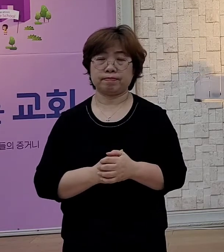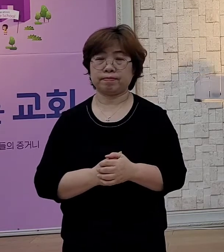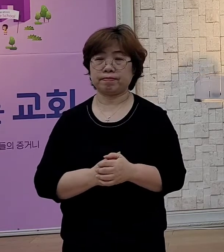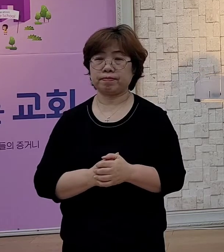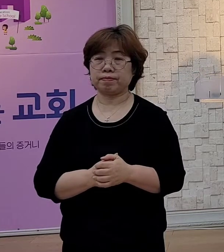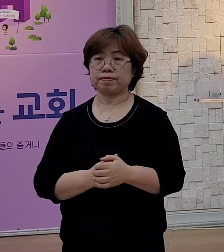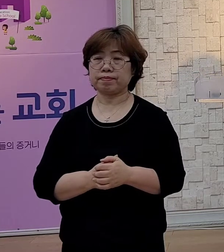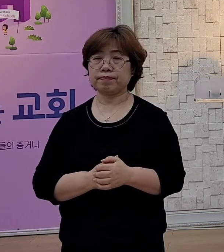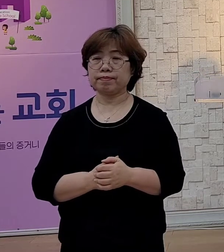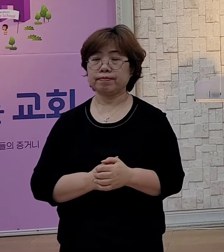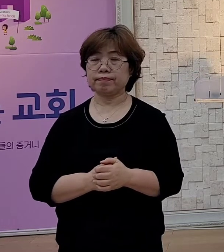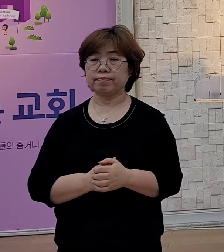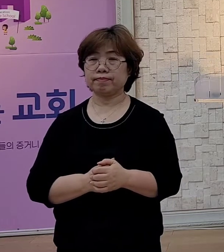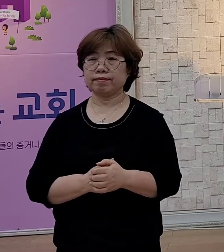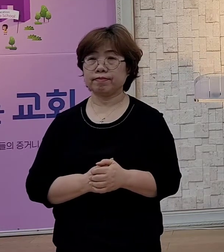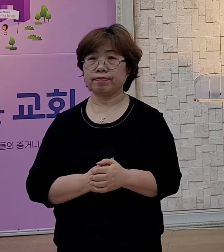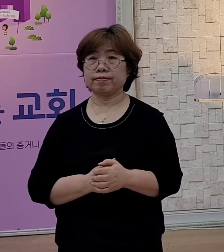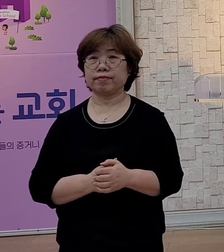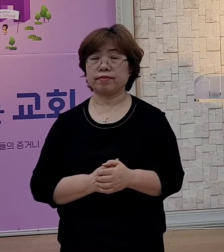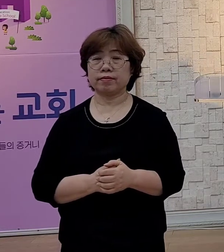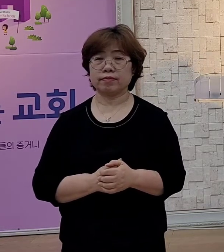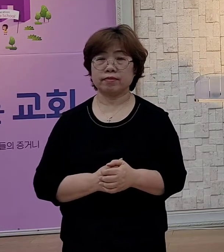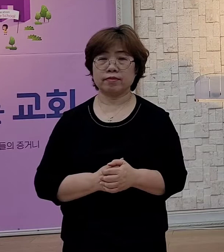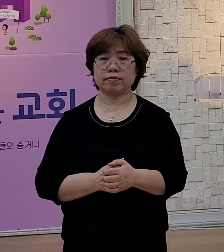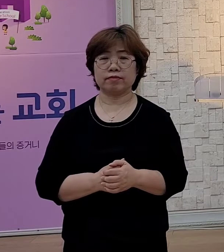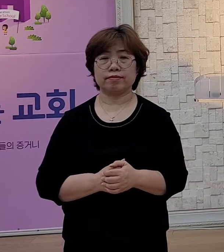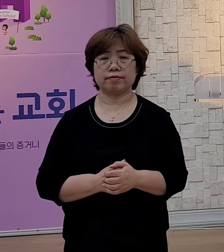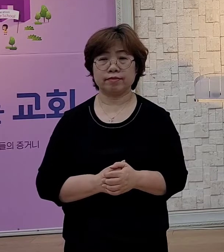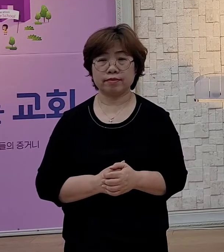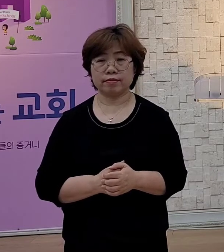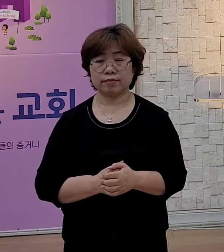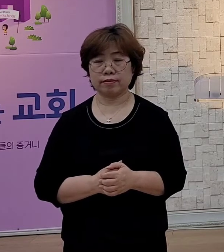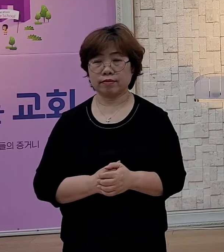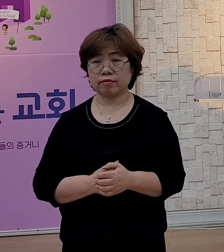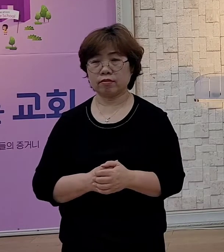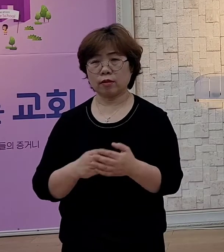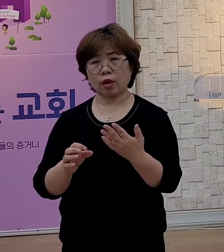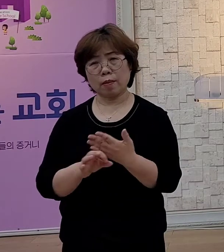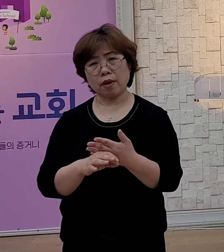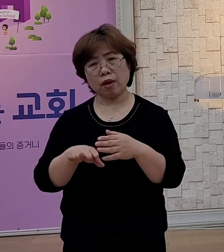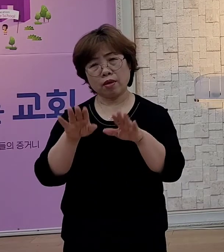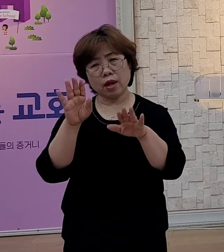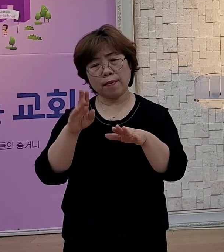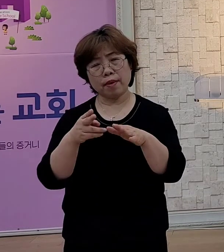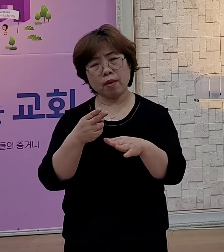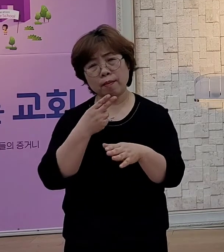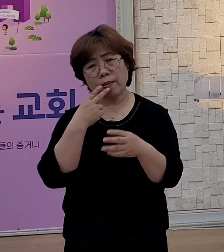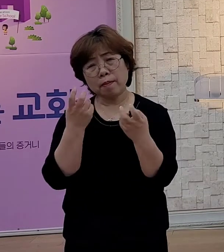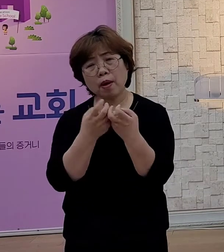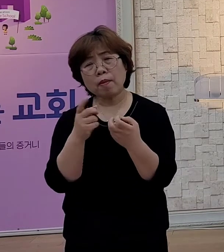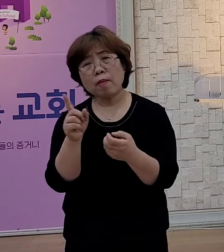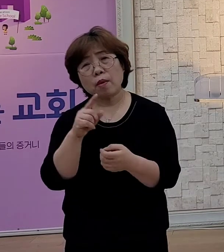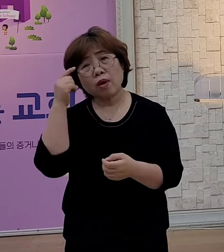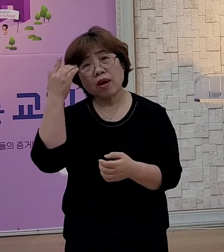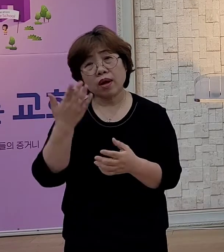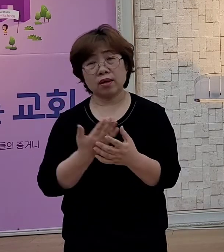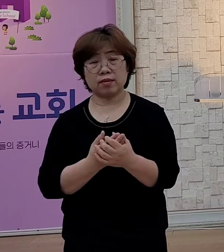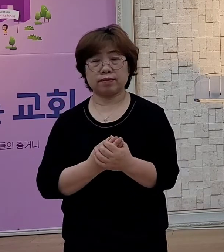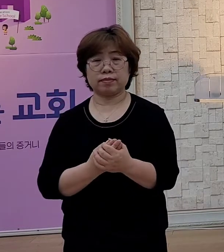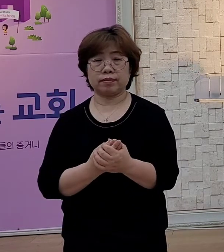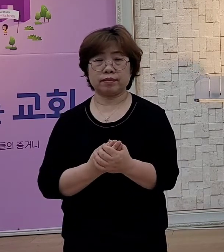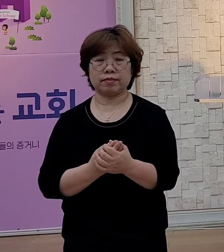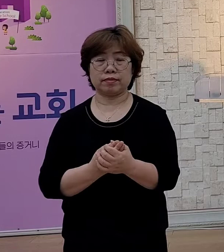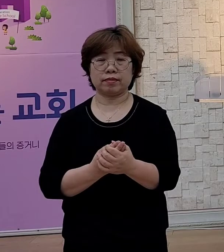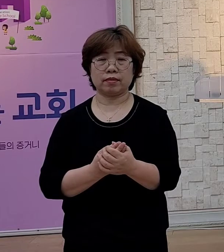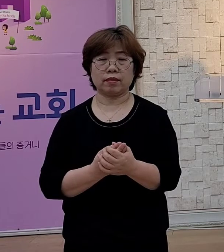자, 이제 마지막입니다. 그러면 이제 어떻게 차별하지 않을 수 있을까? 하나님의